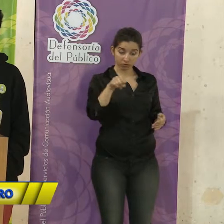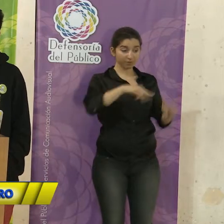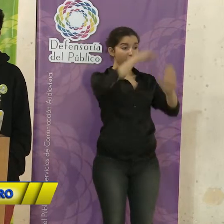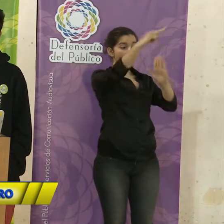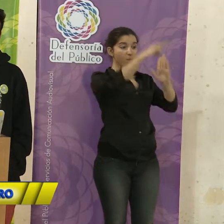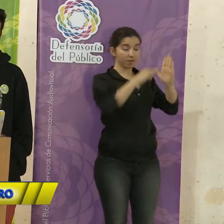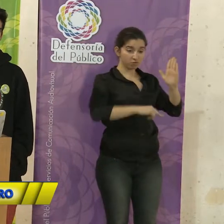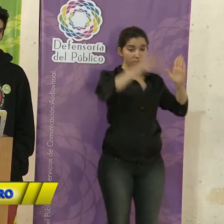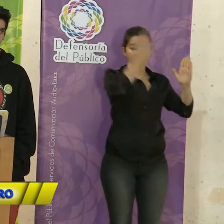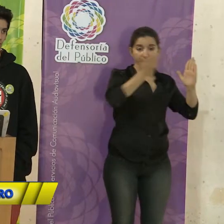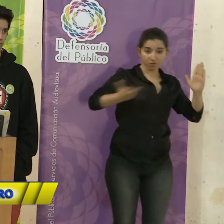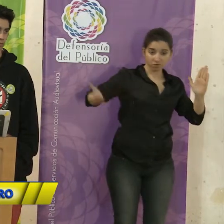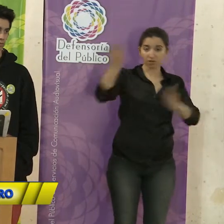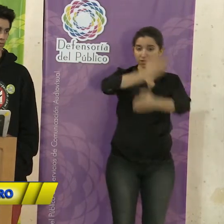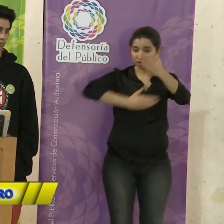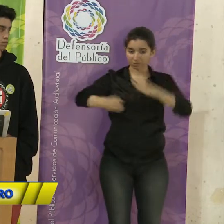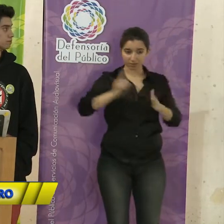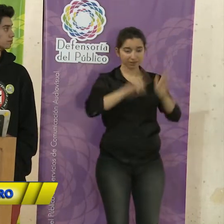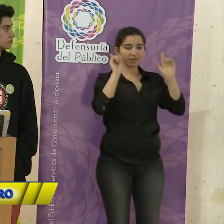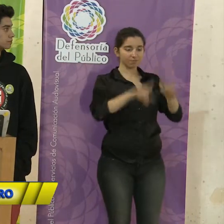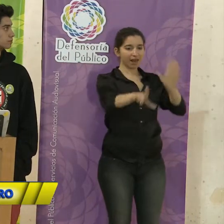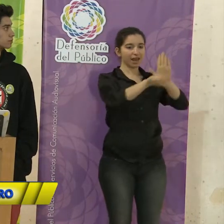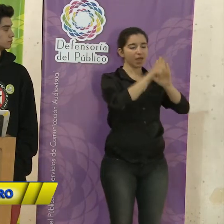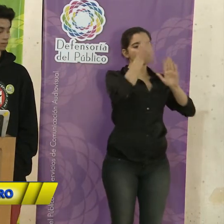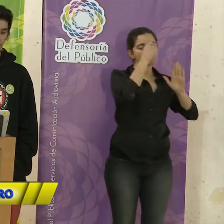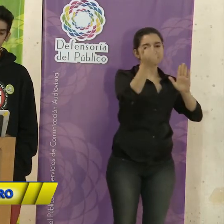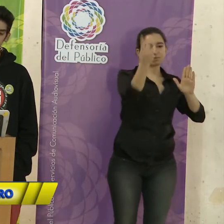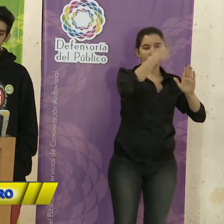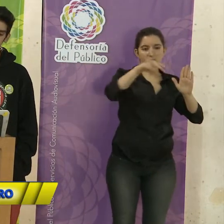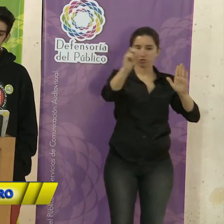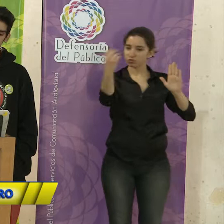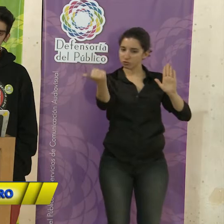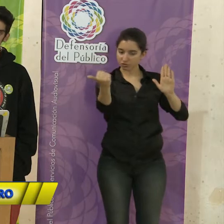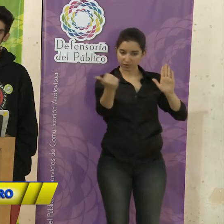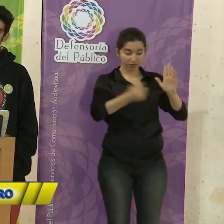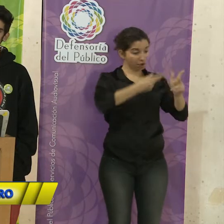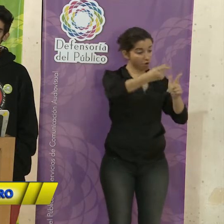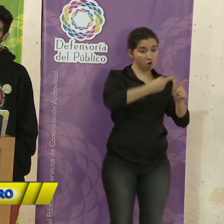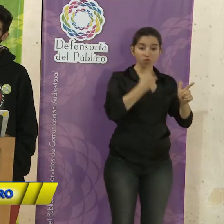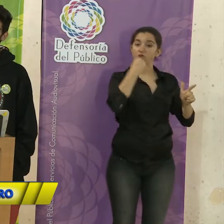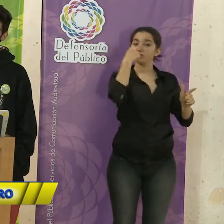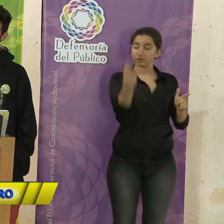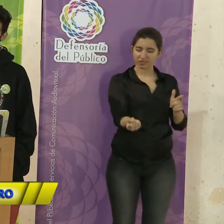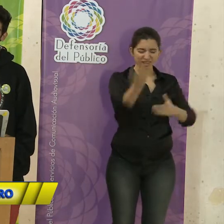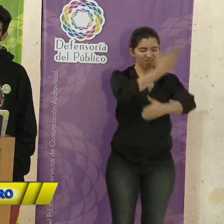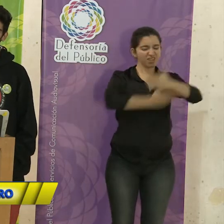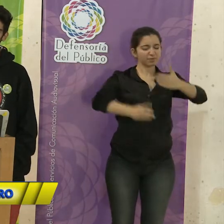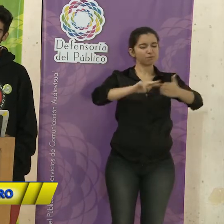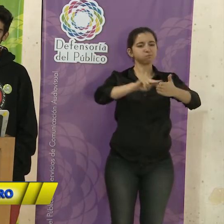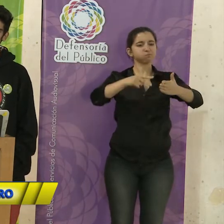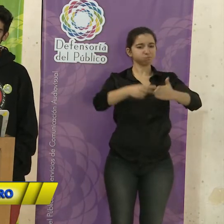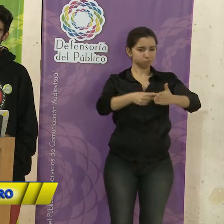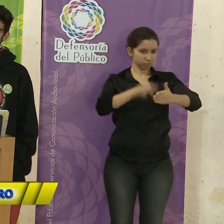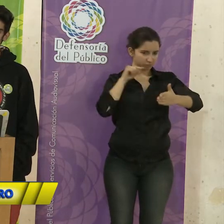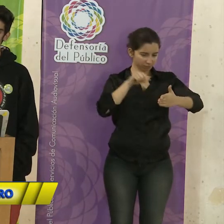Convención de los Derechos y también en la Ley 26.206, establece que la discapacidad